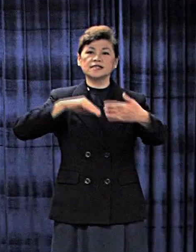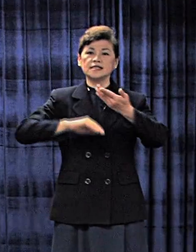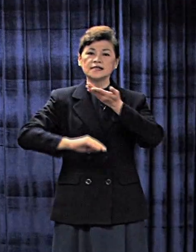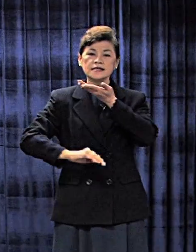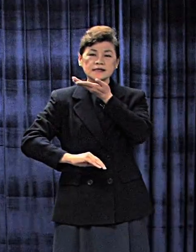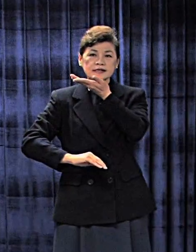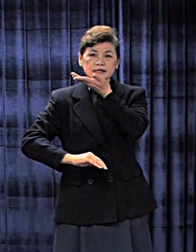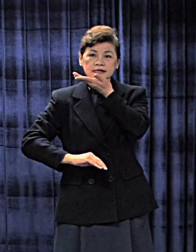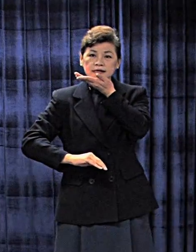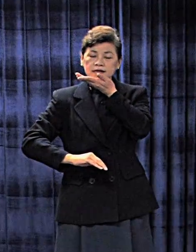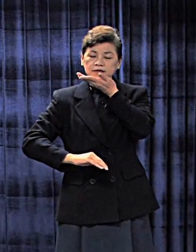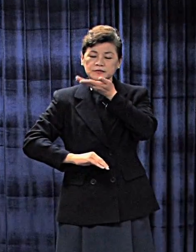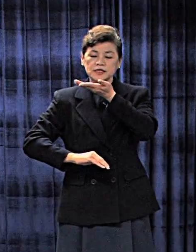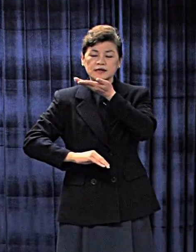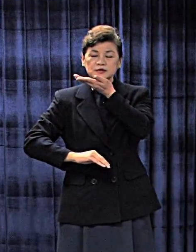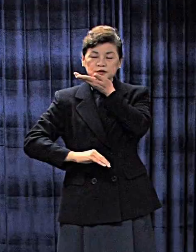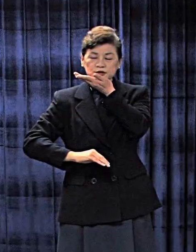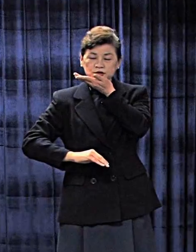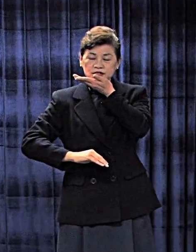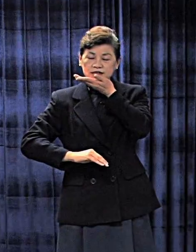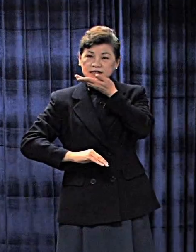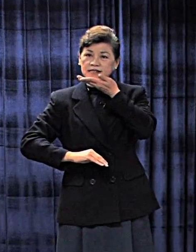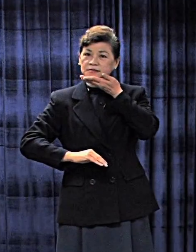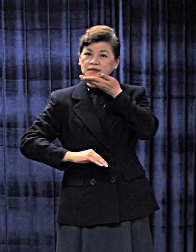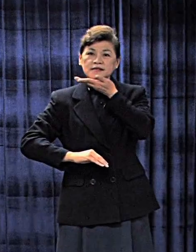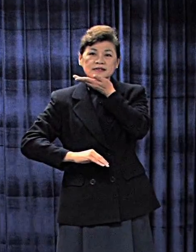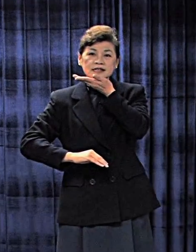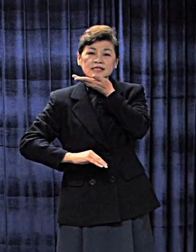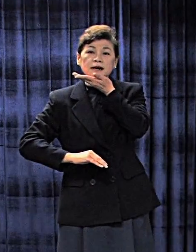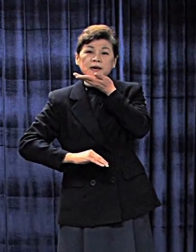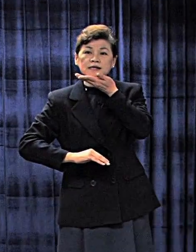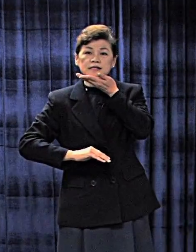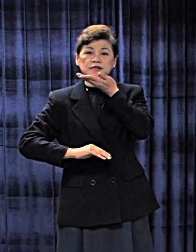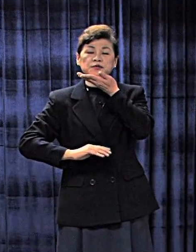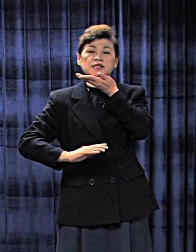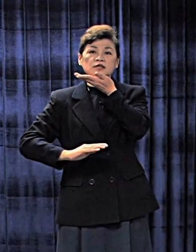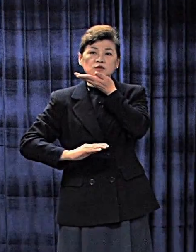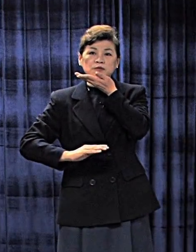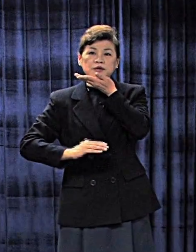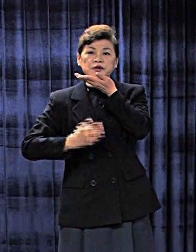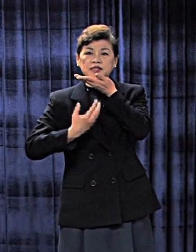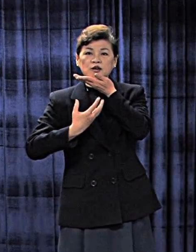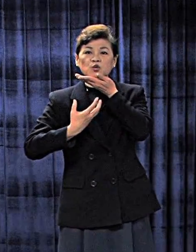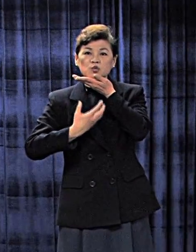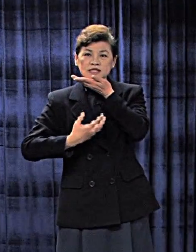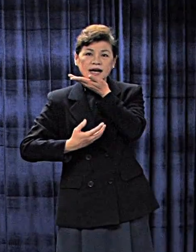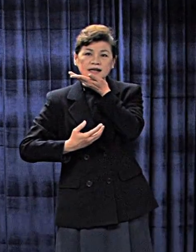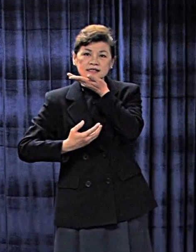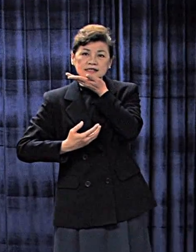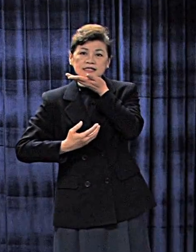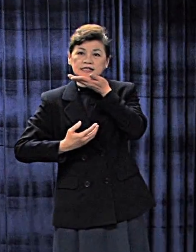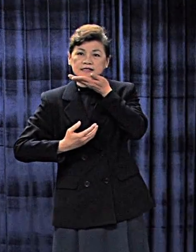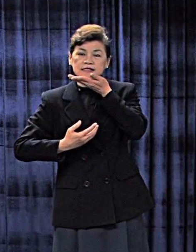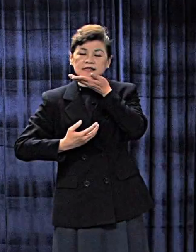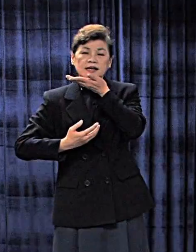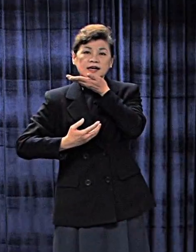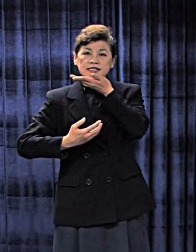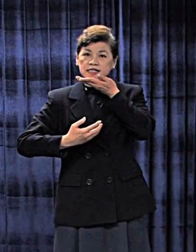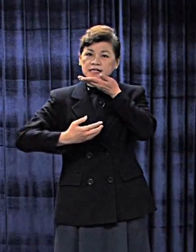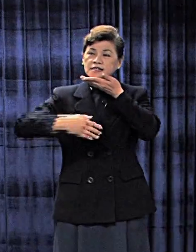清。我们在用左手在这边，在下巴这里，因为男众朋友他有胡渣，这个是青色。青